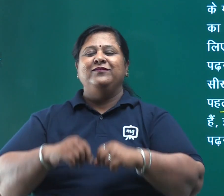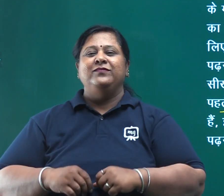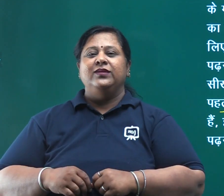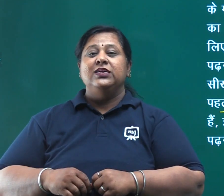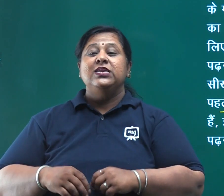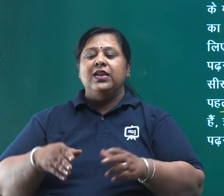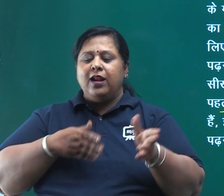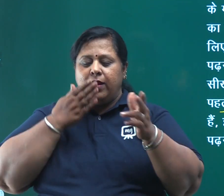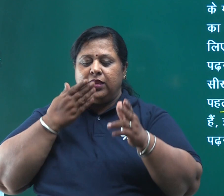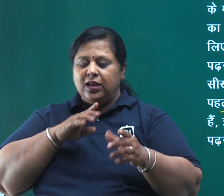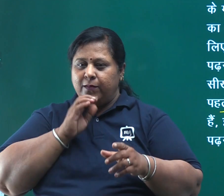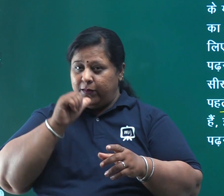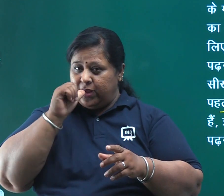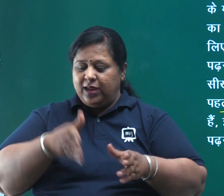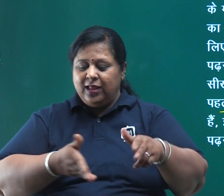नदियाँ,